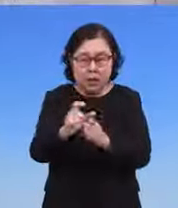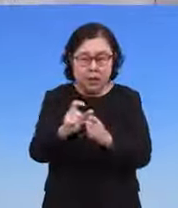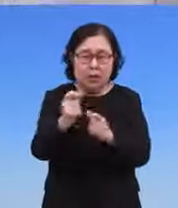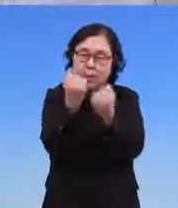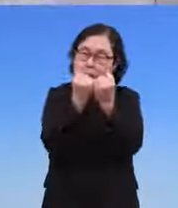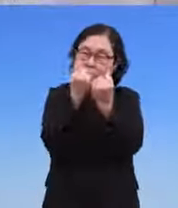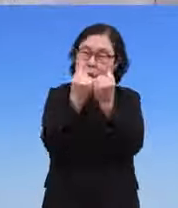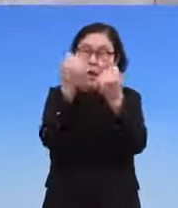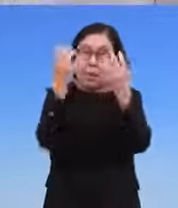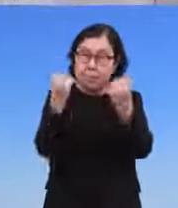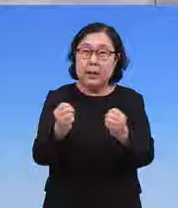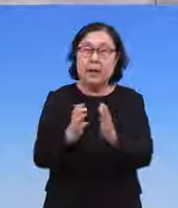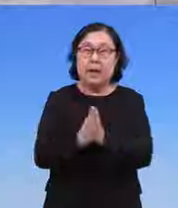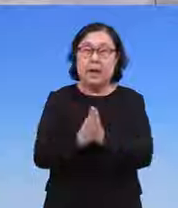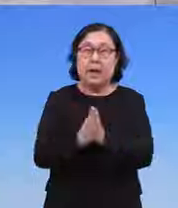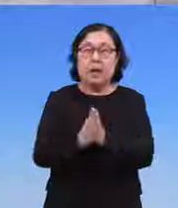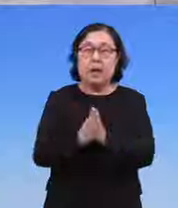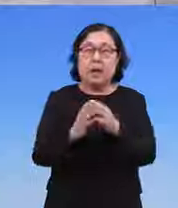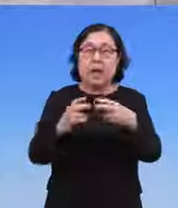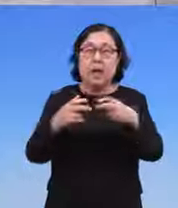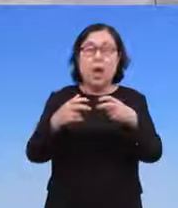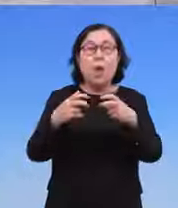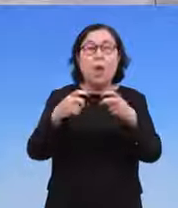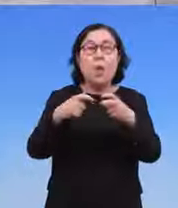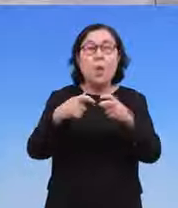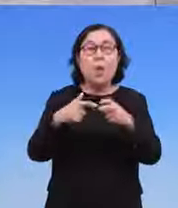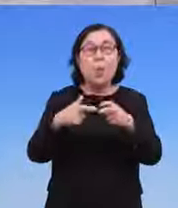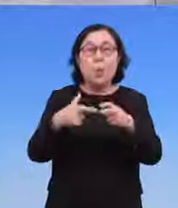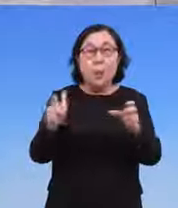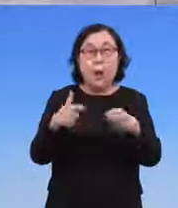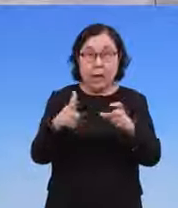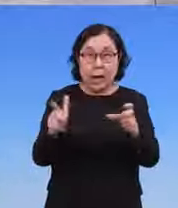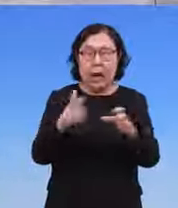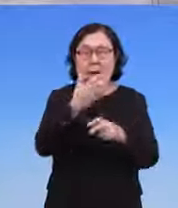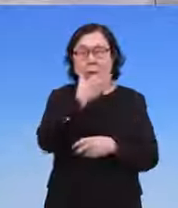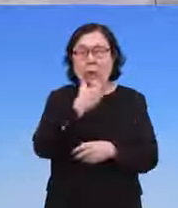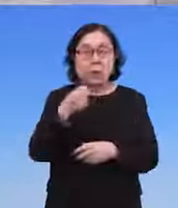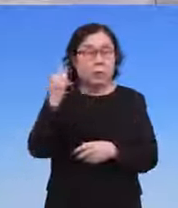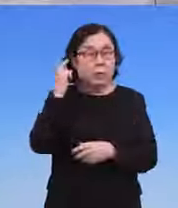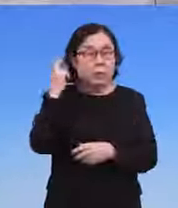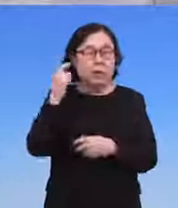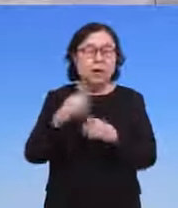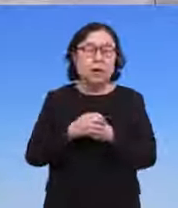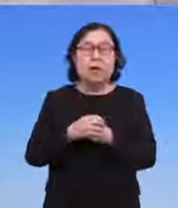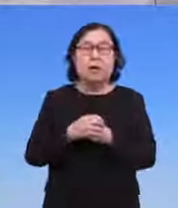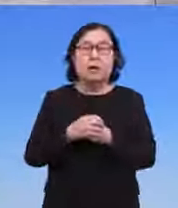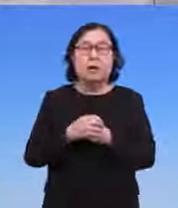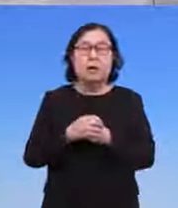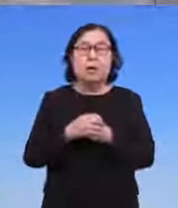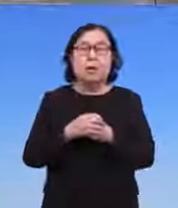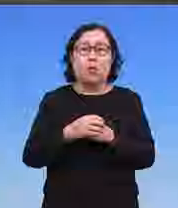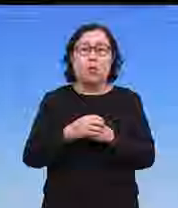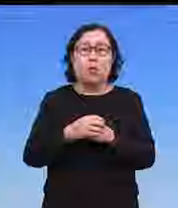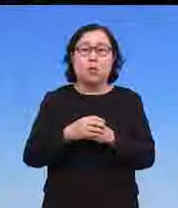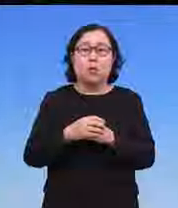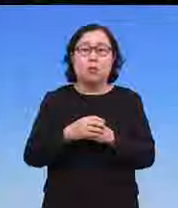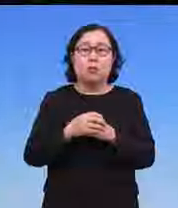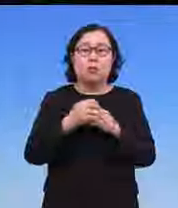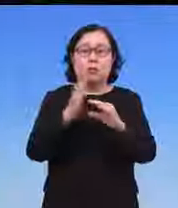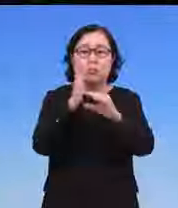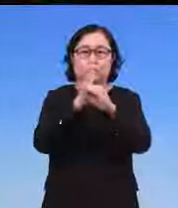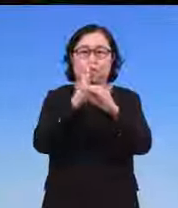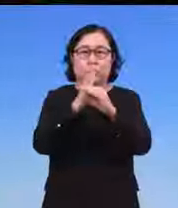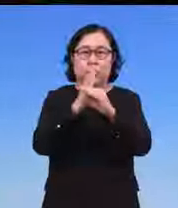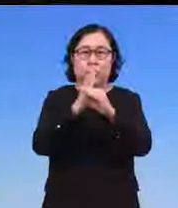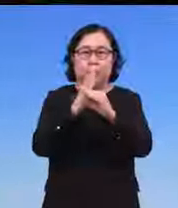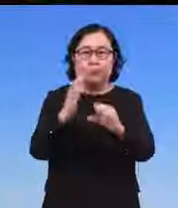마가복음은 거두절미해요. 다른 그 다 생략하고 바로 1절부터 직격탄을 날립니다. 마가복음 1장 1절 하나님의